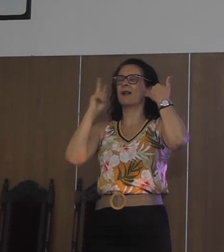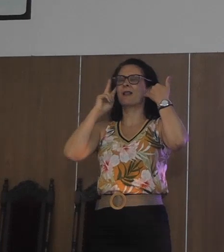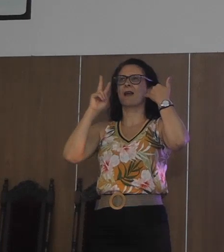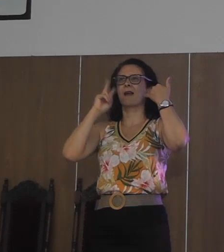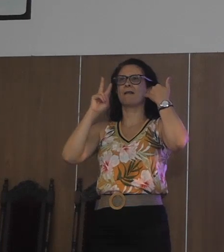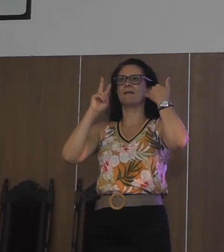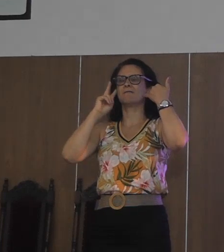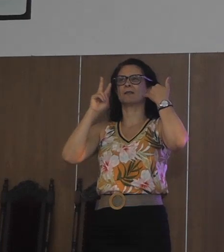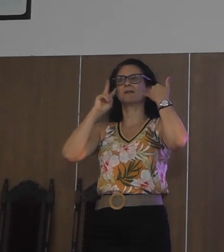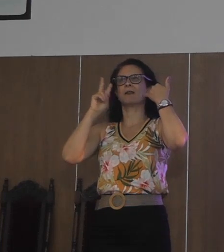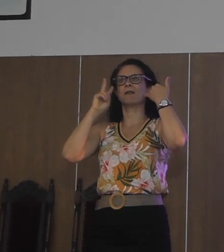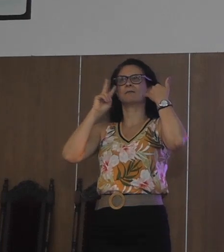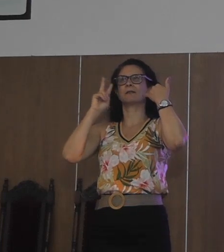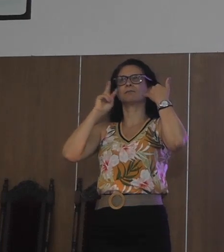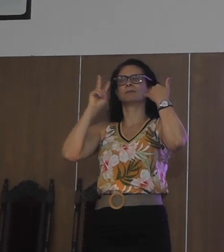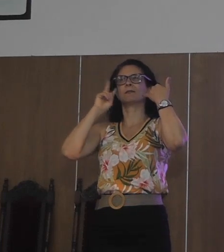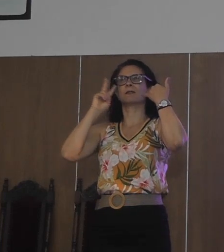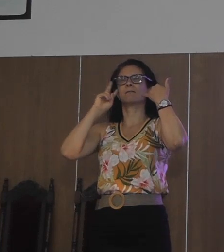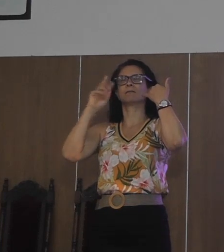Retrocede, Josué.